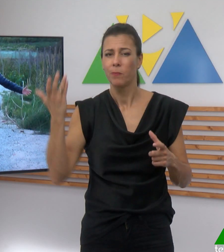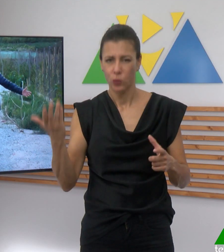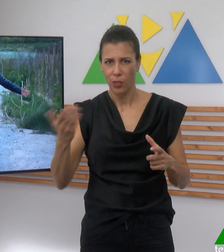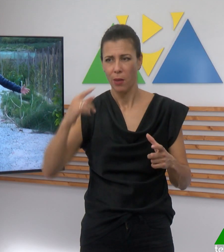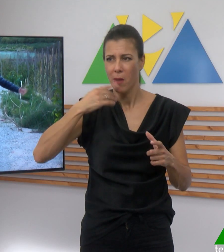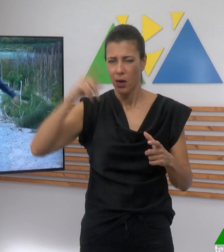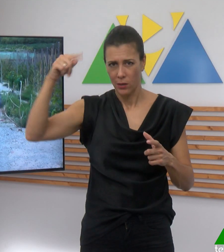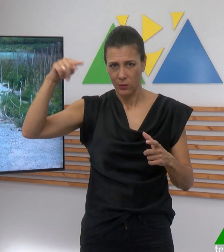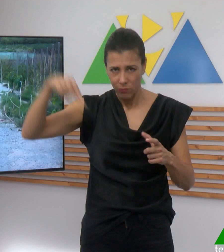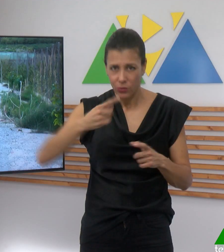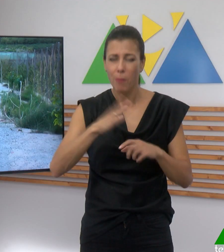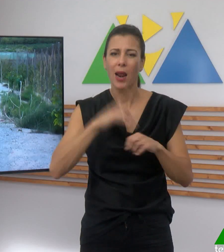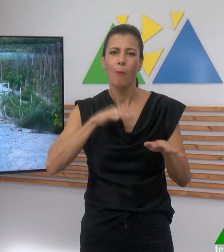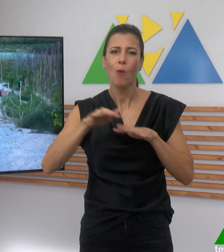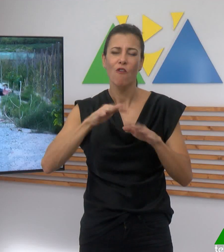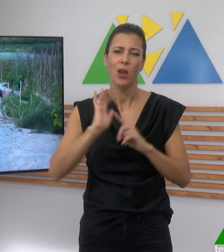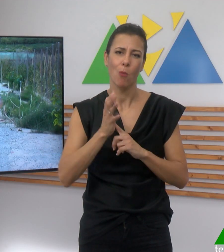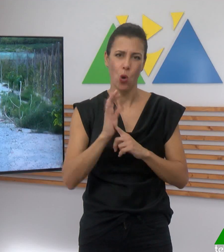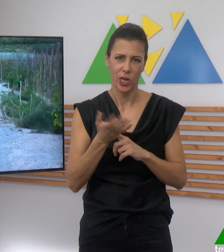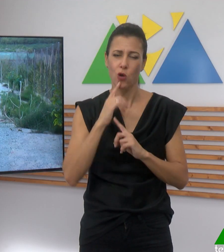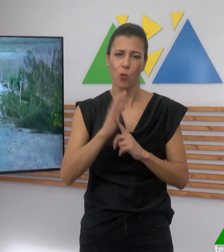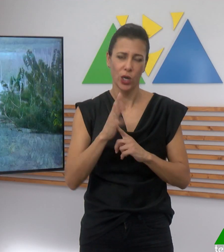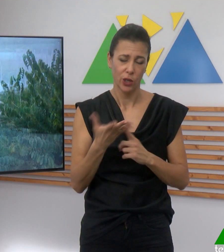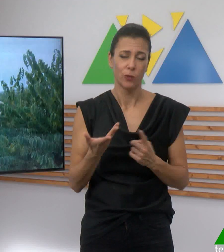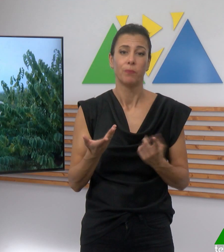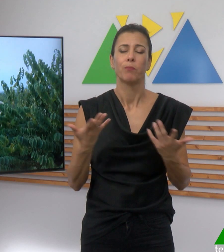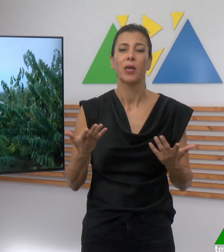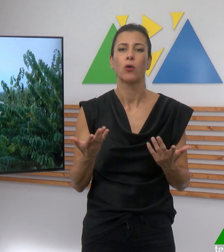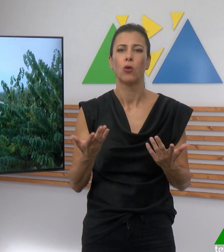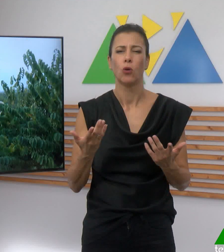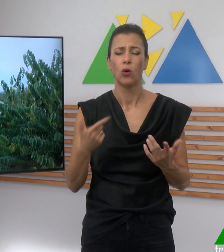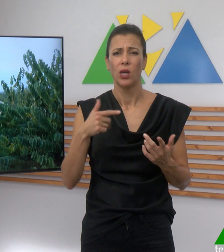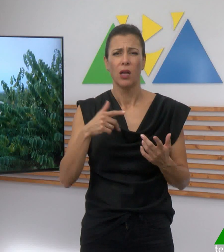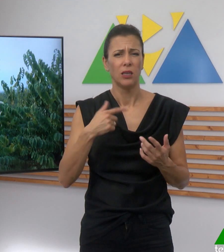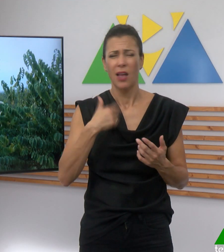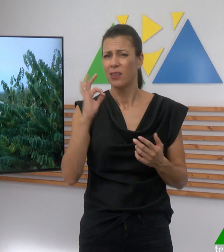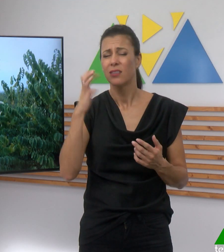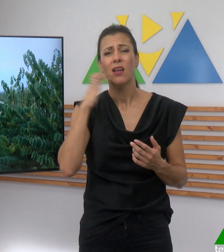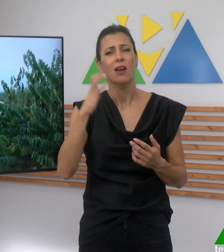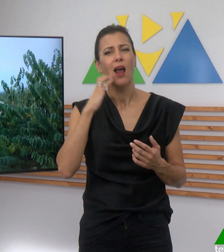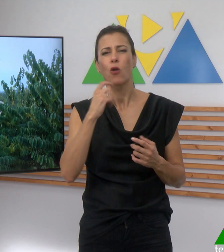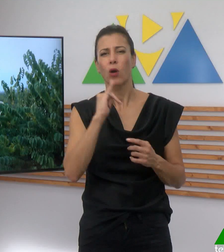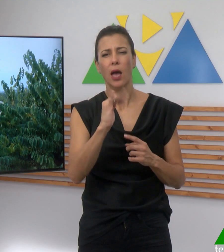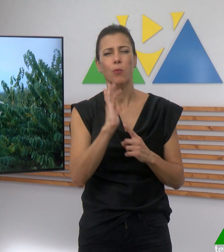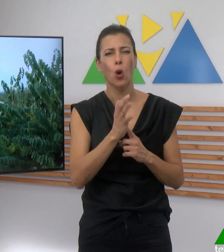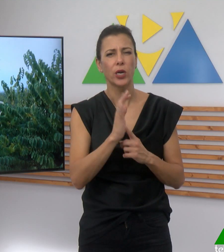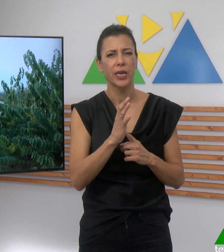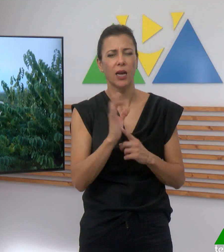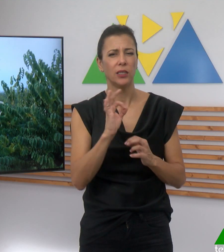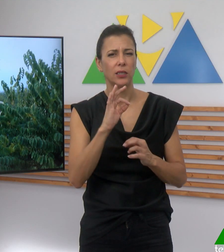mover el molino que es un molino de agua es raro que existan molinos de de de agua motriz tenemos dos